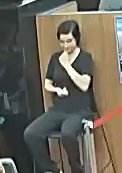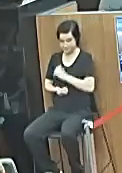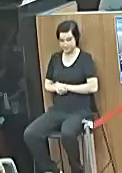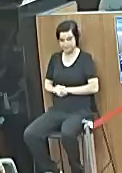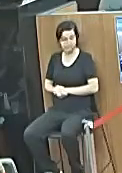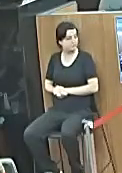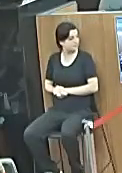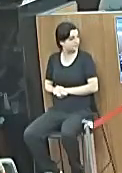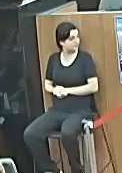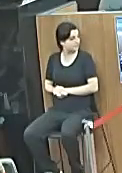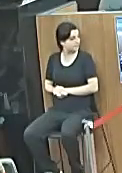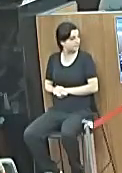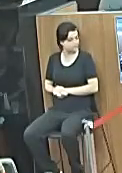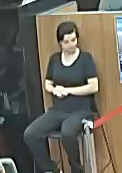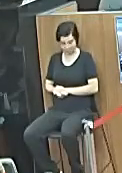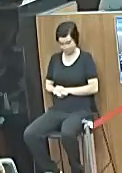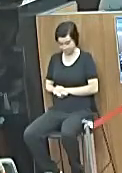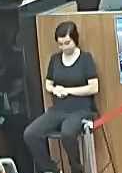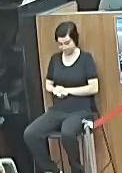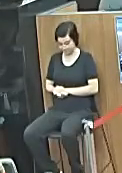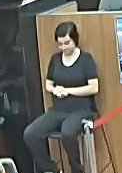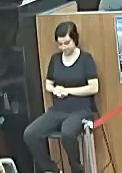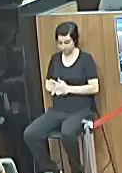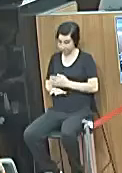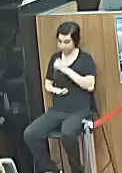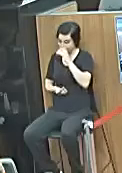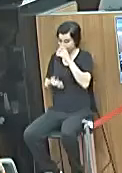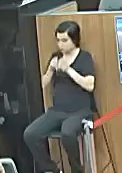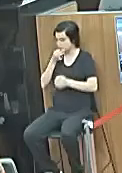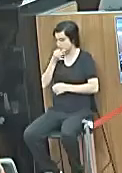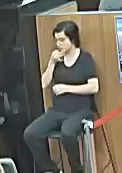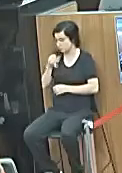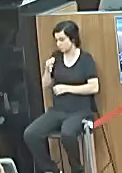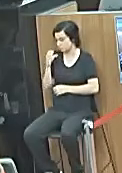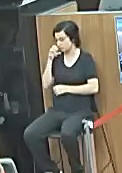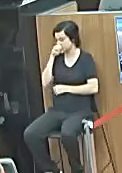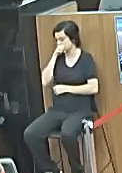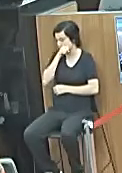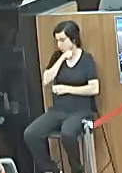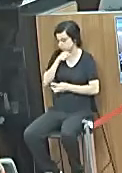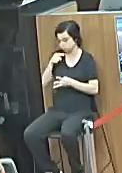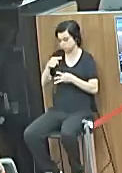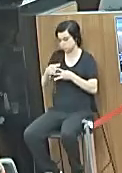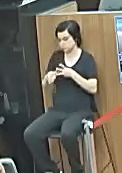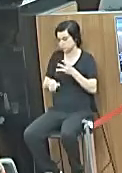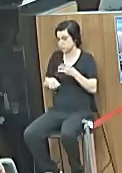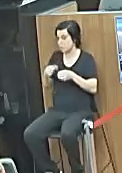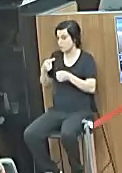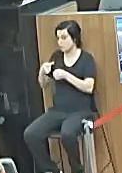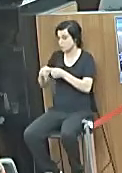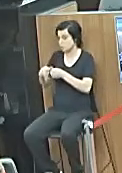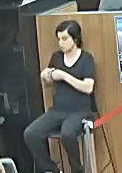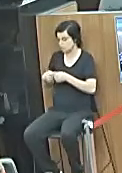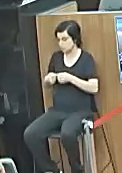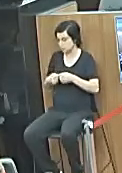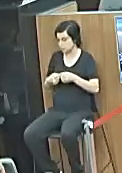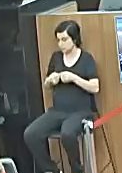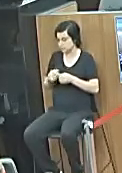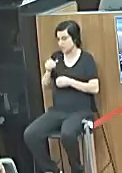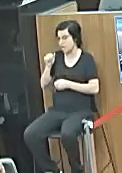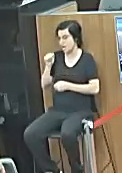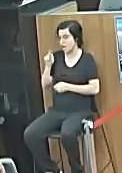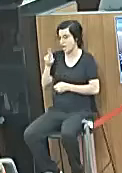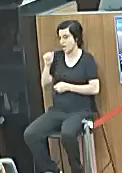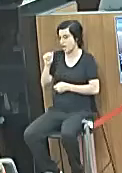é é fazer um breve comentário sobre os três municípios é araçuaí